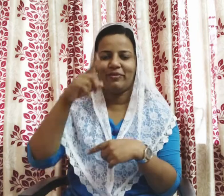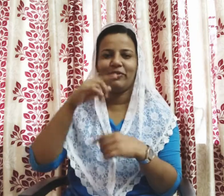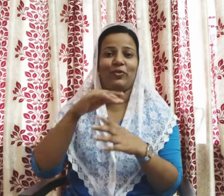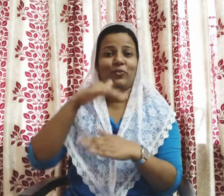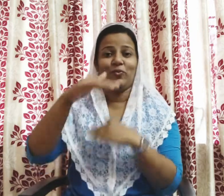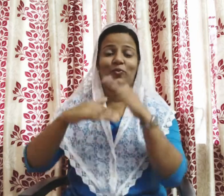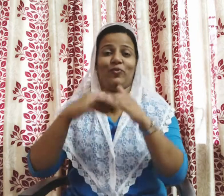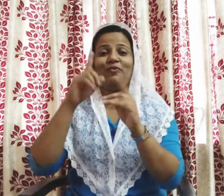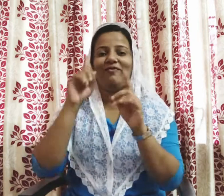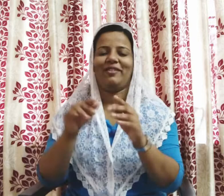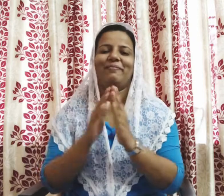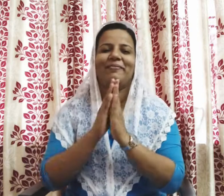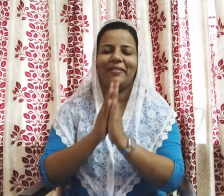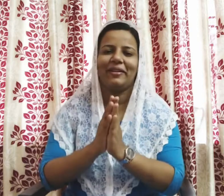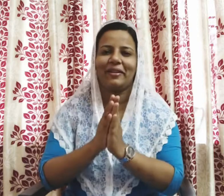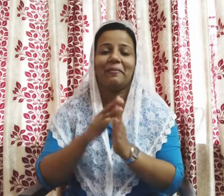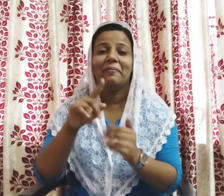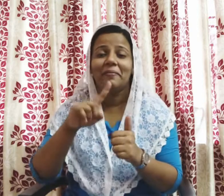വർദ്ധിച്ചു വരുമാറാകട്ടെ എന്ന് പ്രാർത്ഥിക്കുന്നു. പ്രത്യേകിച്ച്